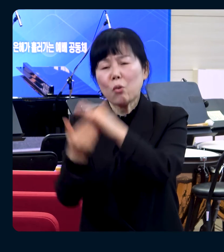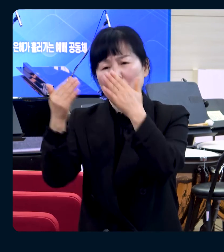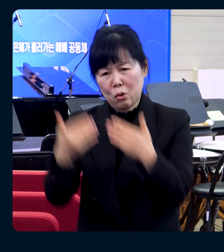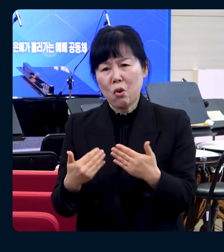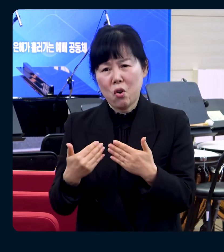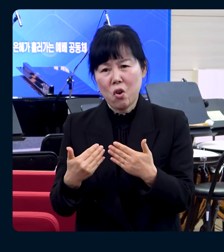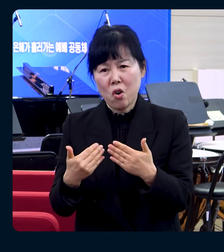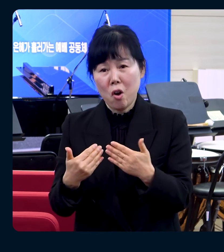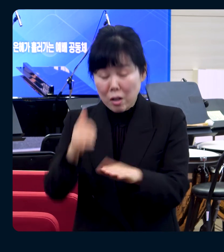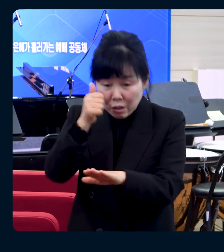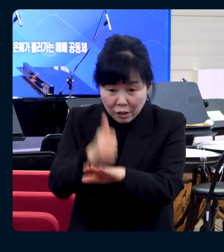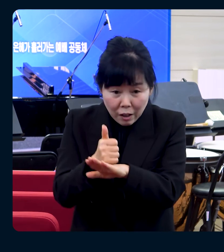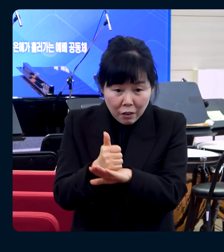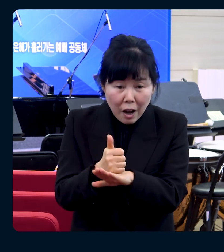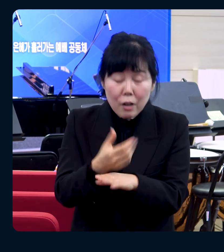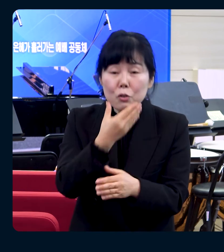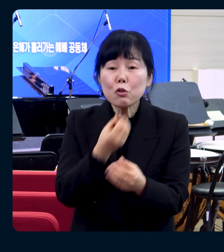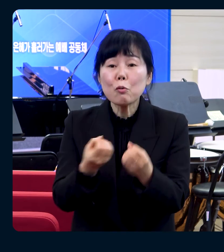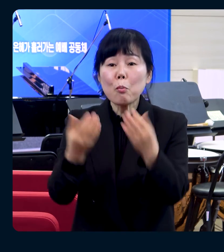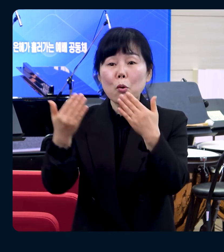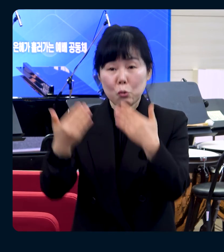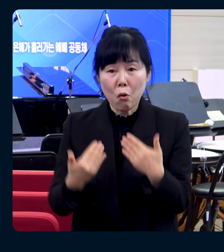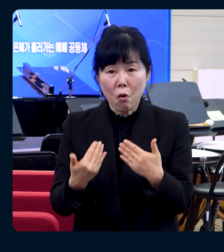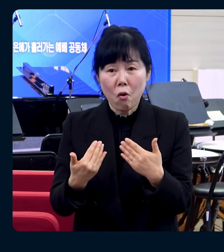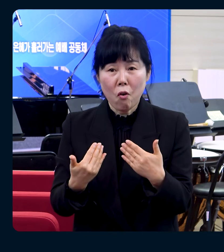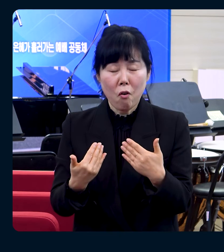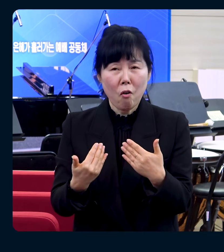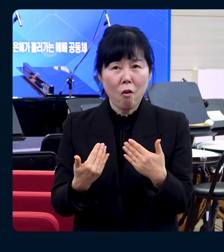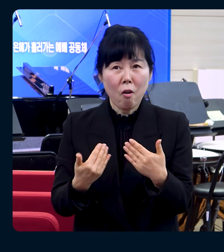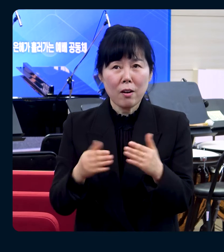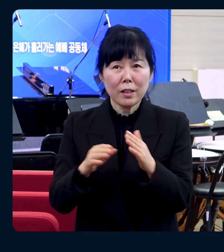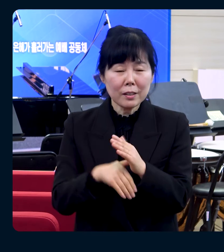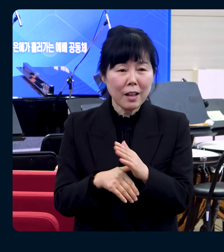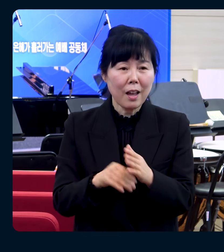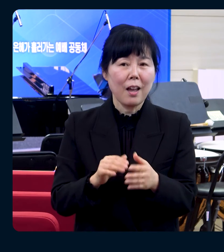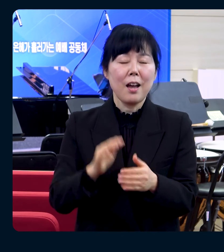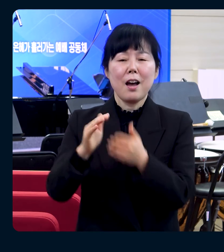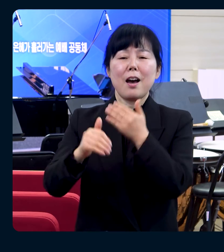그 언약이 이루어질 때, 그 언약이 축복으로 우리 가운데 임할 때,